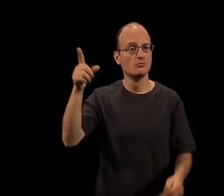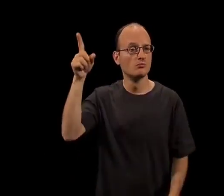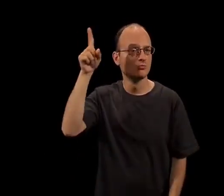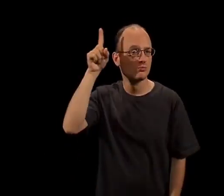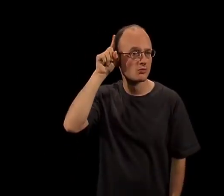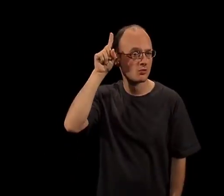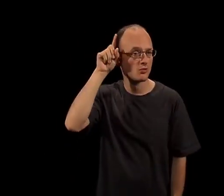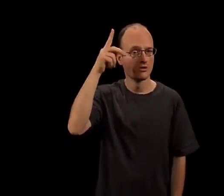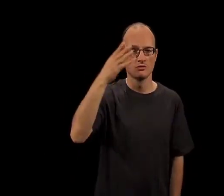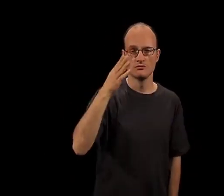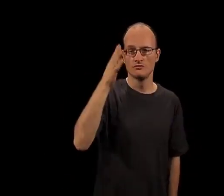parce que vous rirez.